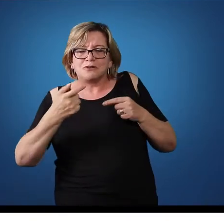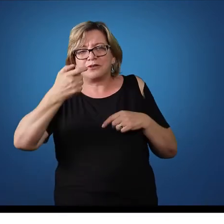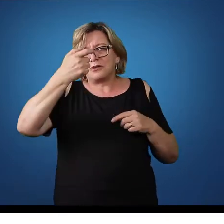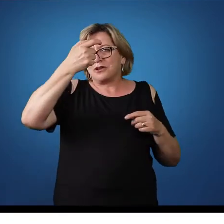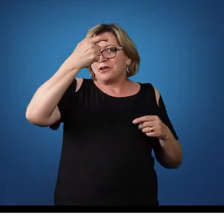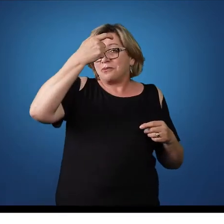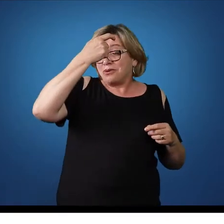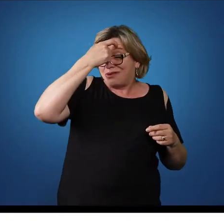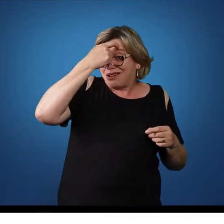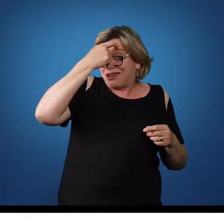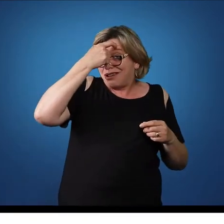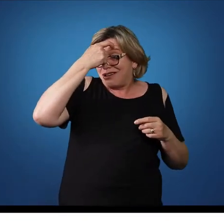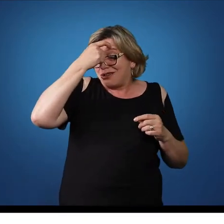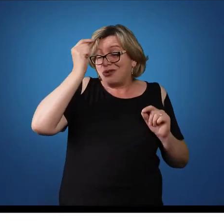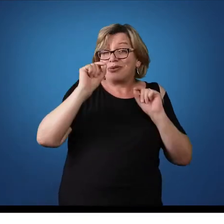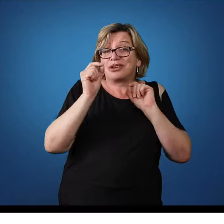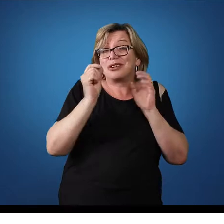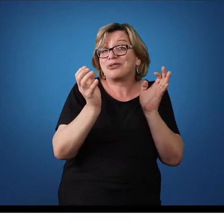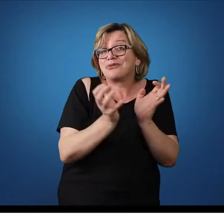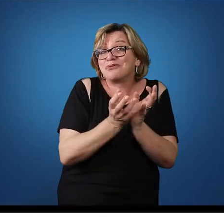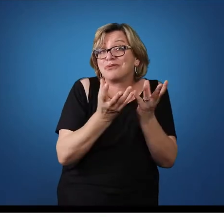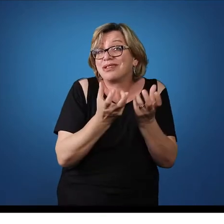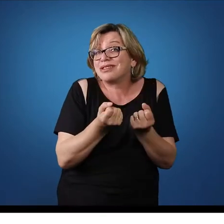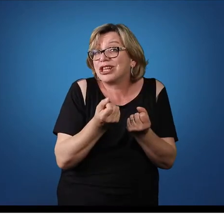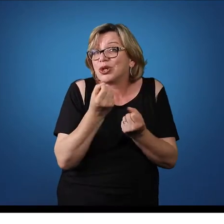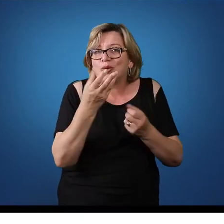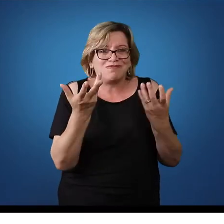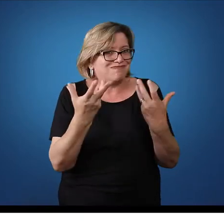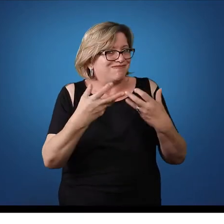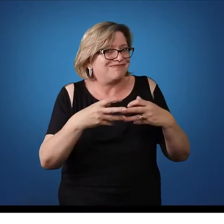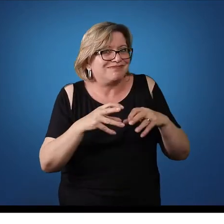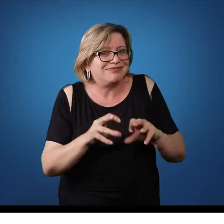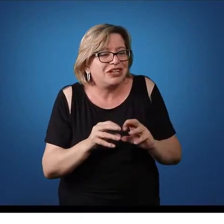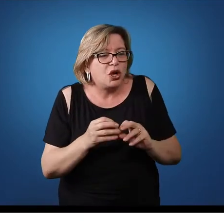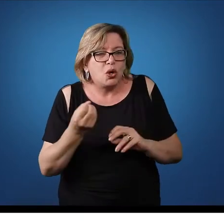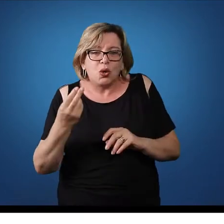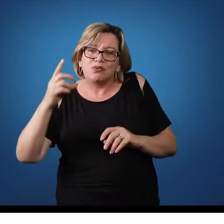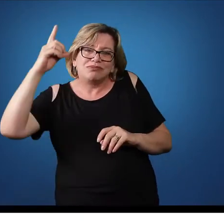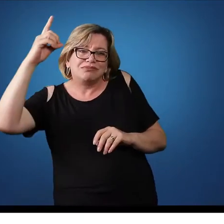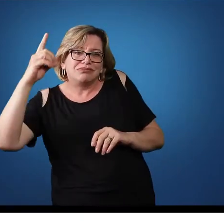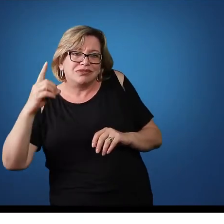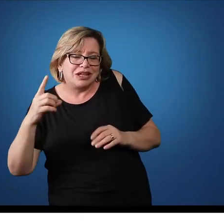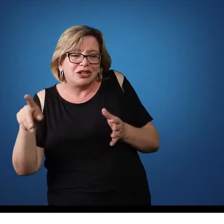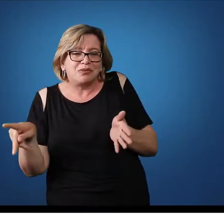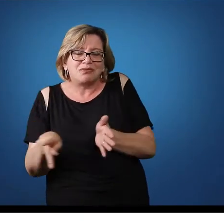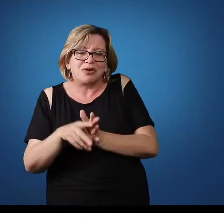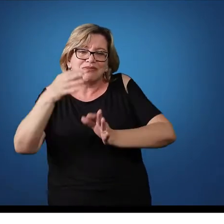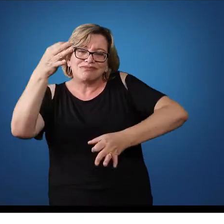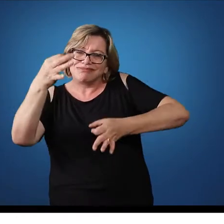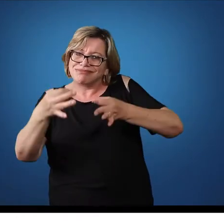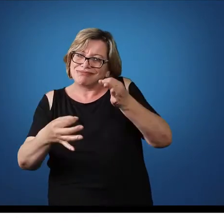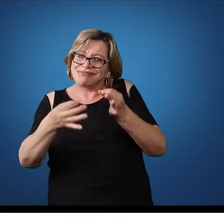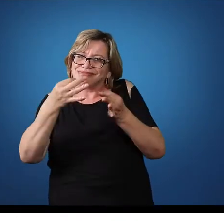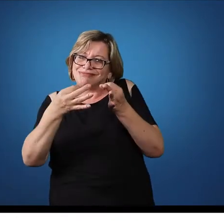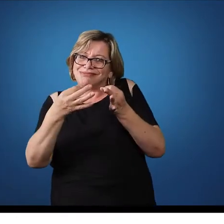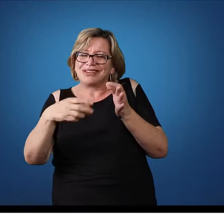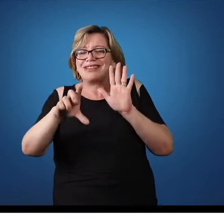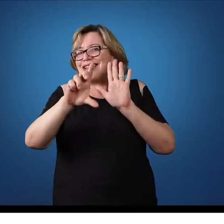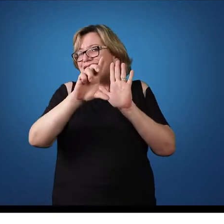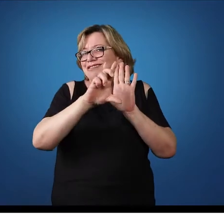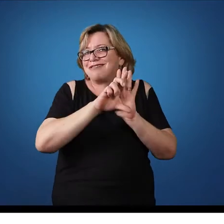morais, algo que o meu grupo aceita ou não, ou questões que são de direito, jurídicas, legais, se isso